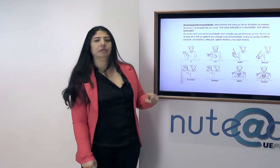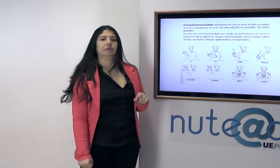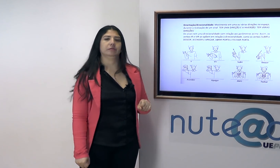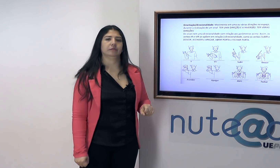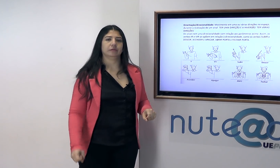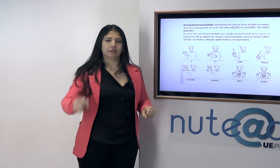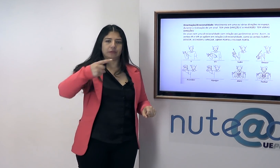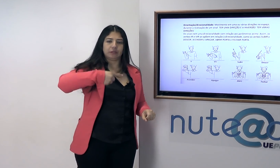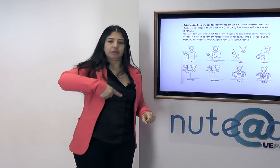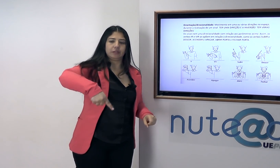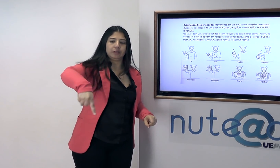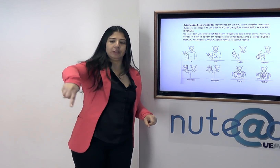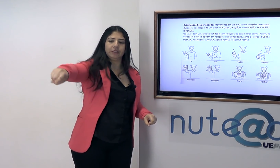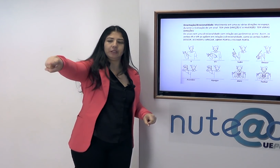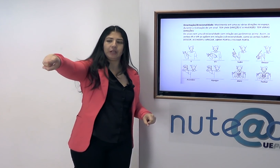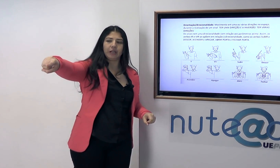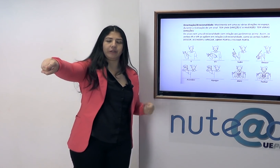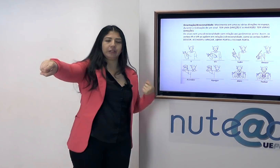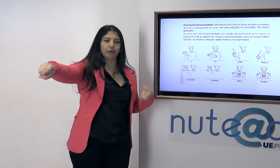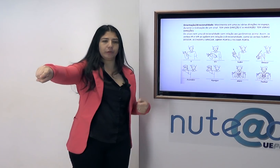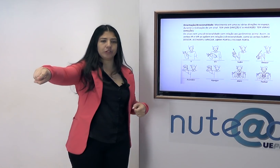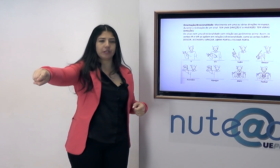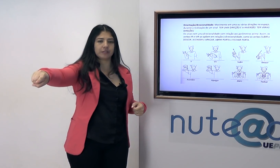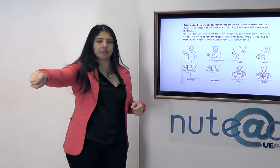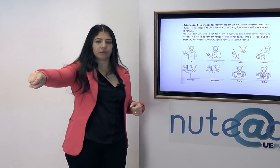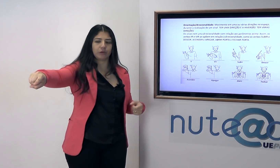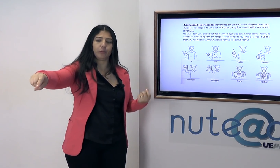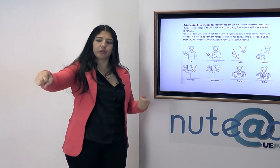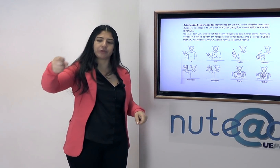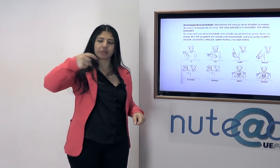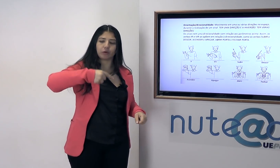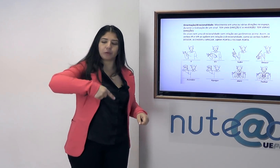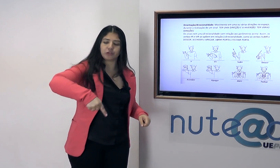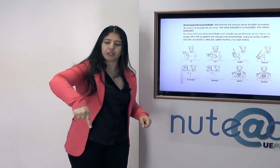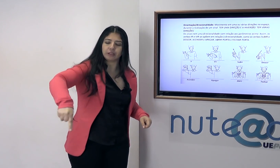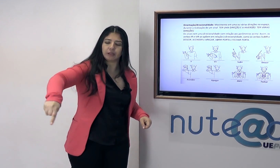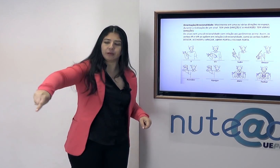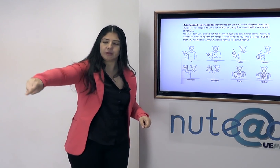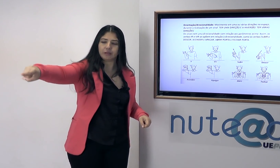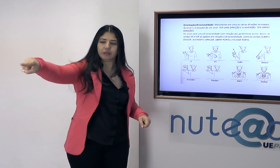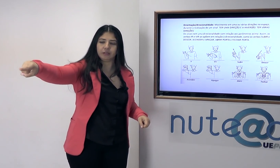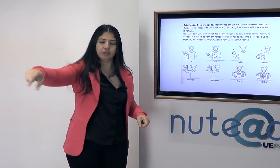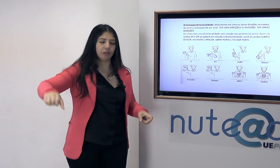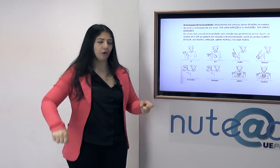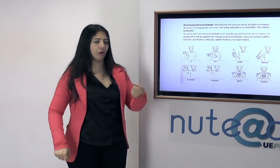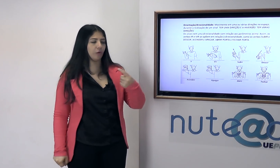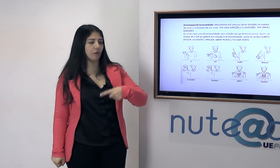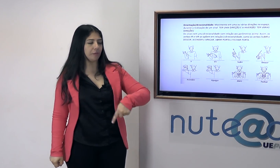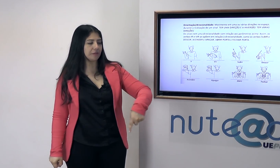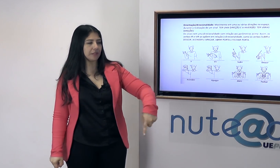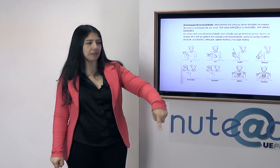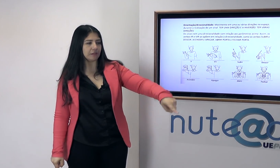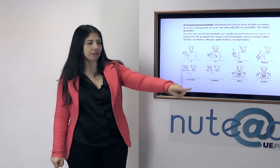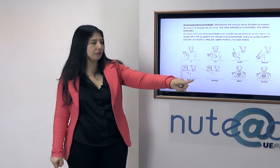ir. Ir, ela vai ter uma direção. Eu posso fazer com a mão direita, ir, ou com a mão esquerda.